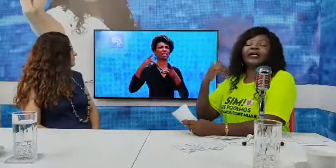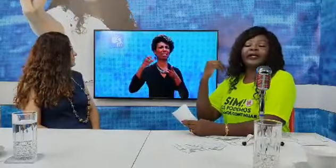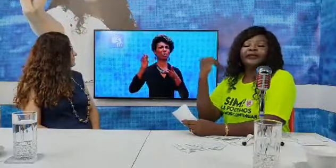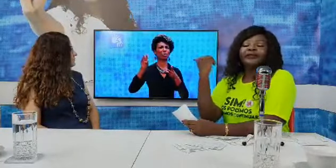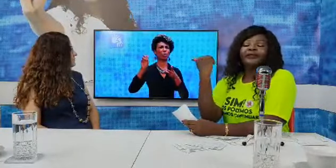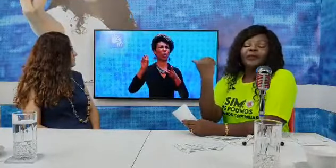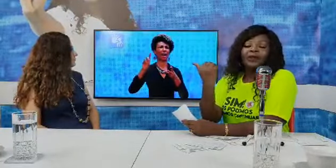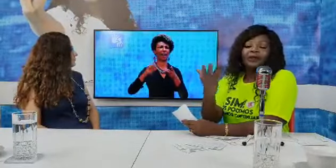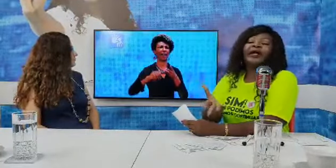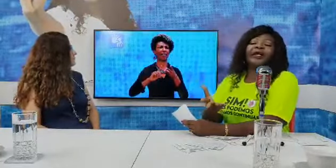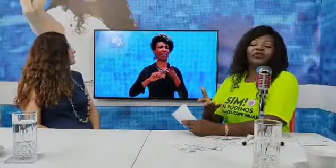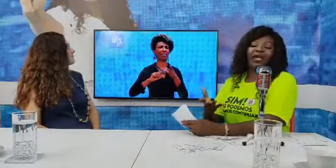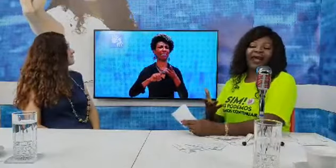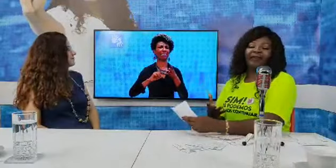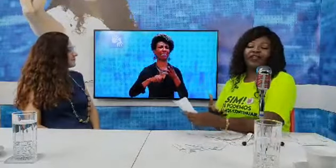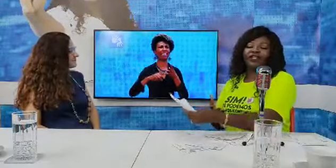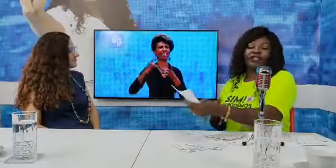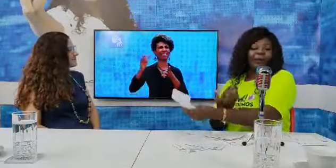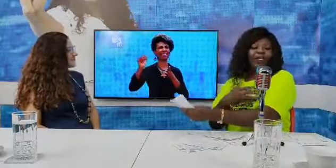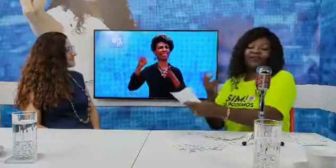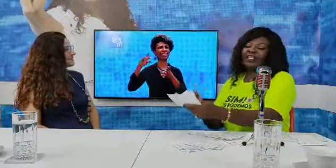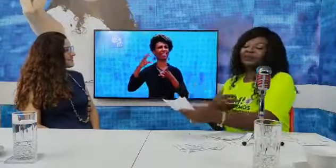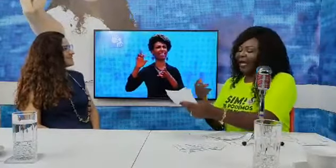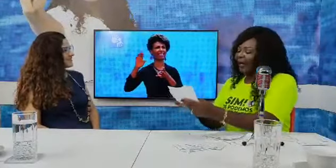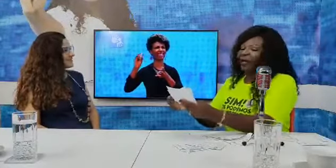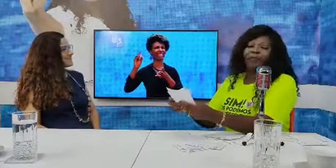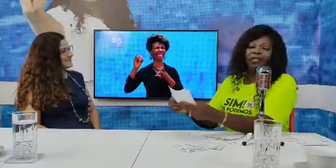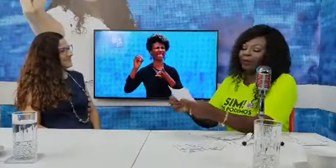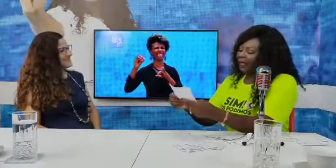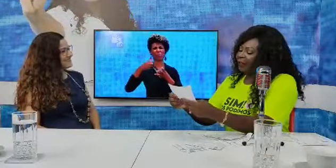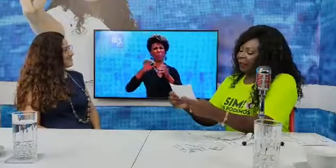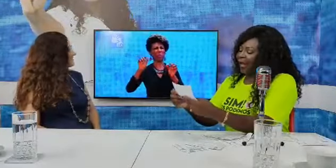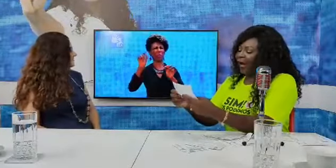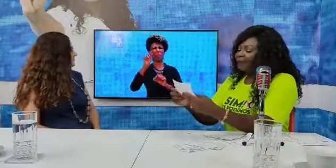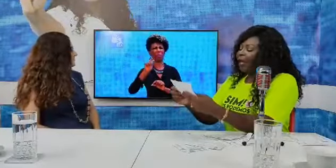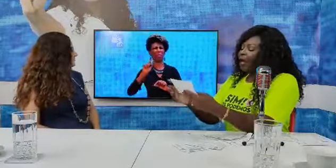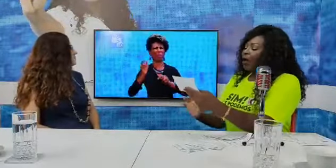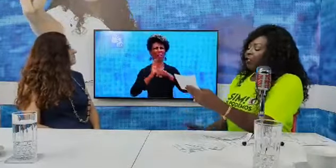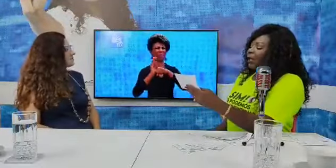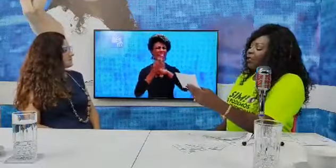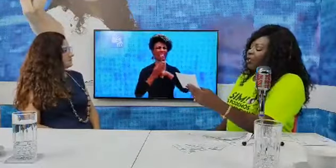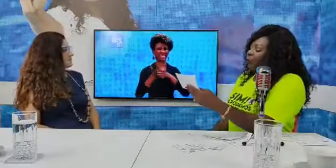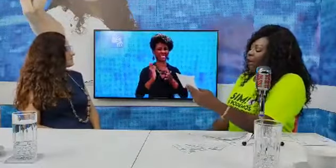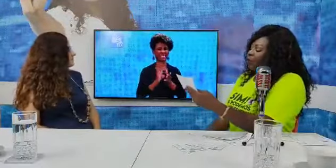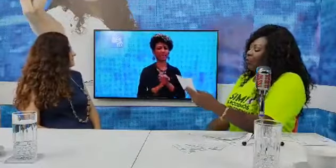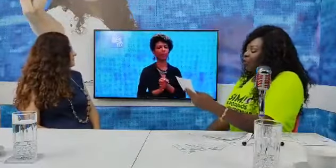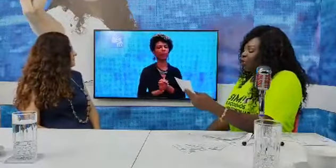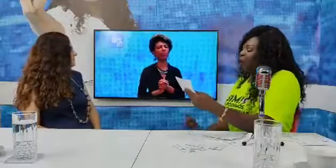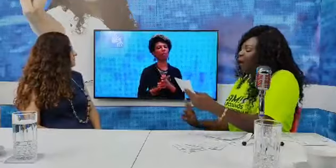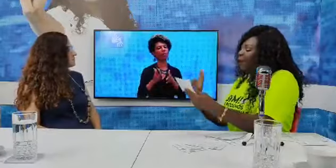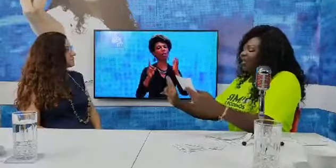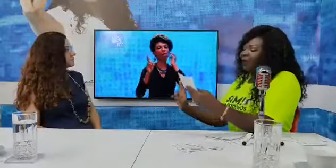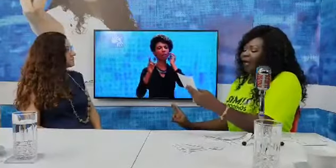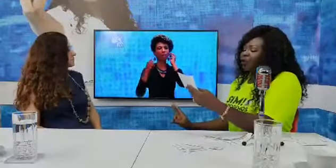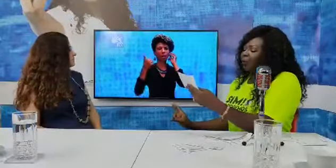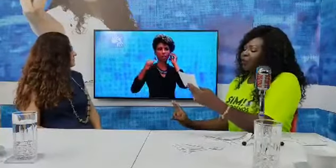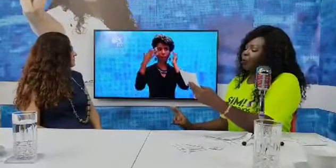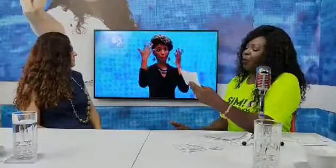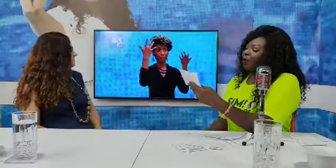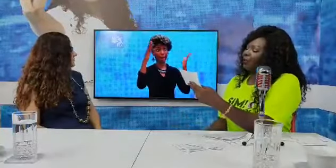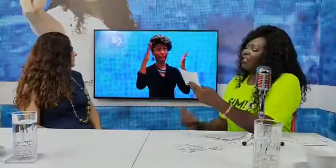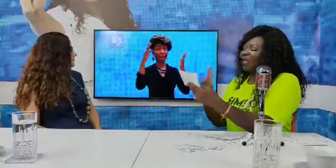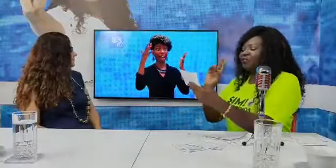Sussuarana, Tancredo Neves. Depois vocês me dão uma lista, tá? Ó, Samanta do bairro de Brotas, parabéns, vereadora,